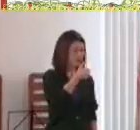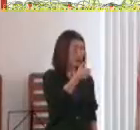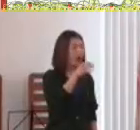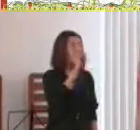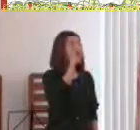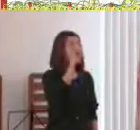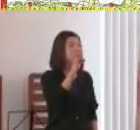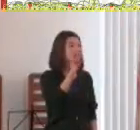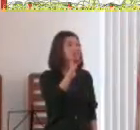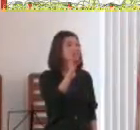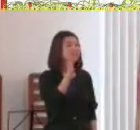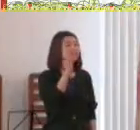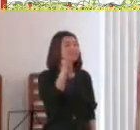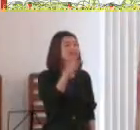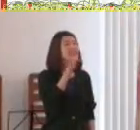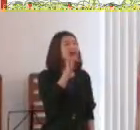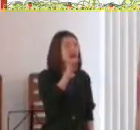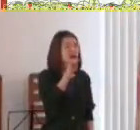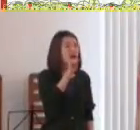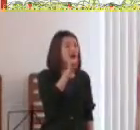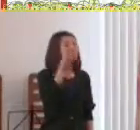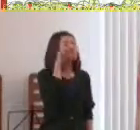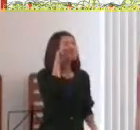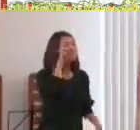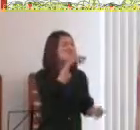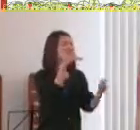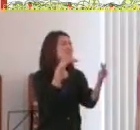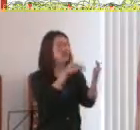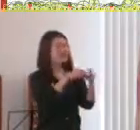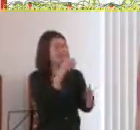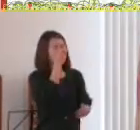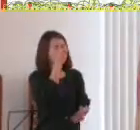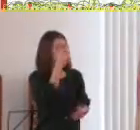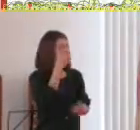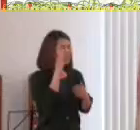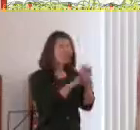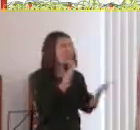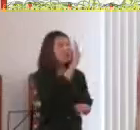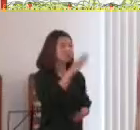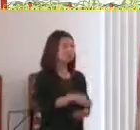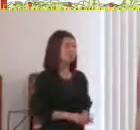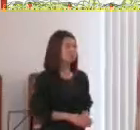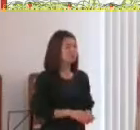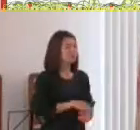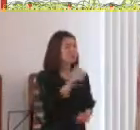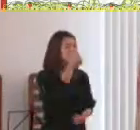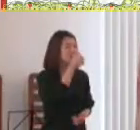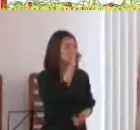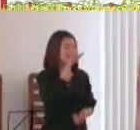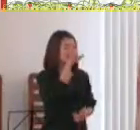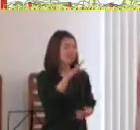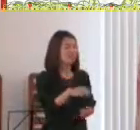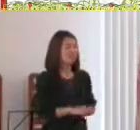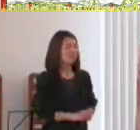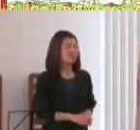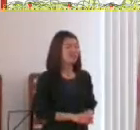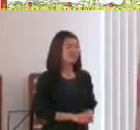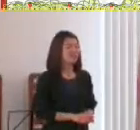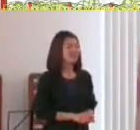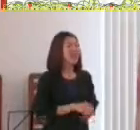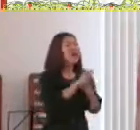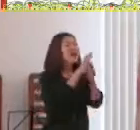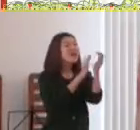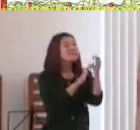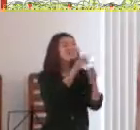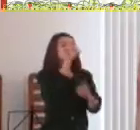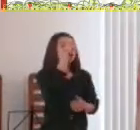アを見るまでは死なないと言われていた、すごいおじいちゃんですね。でこのおじいちゃんがイエス様